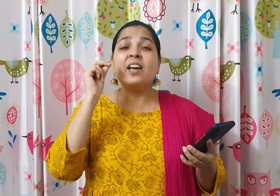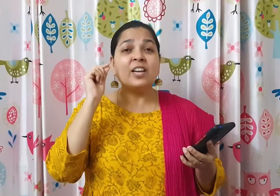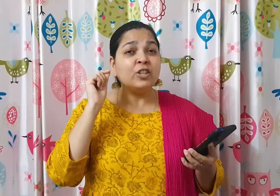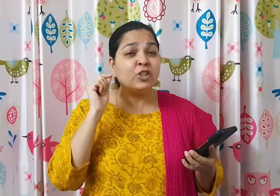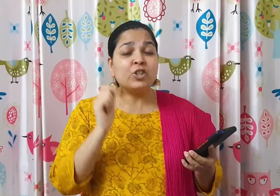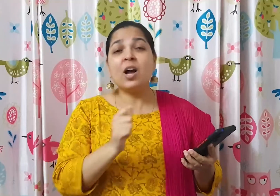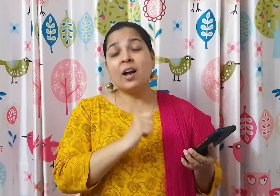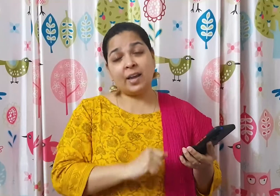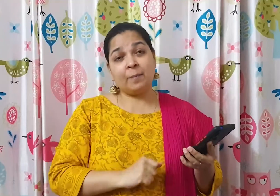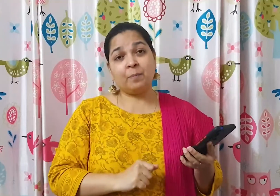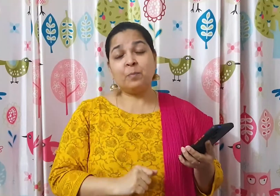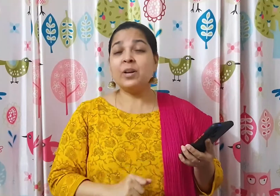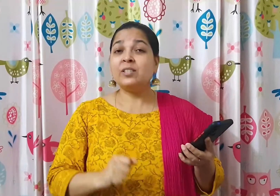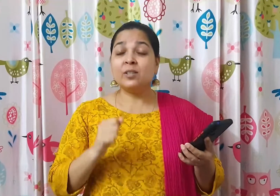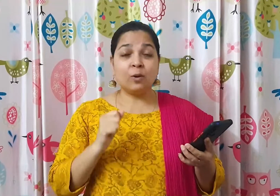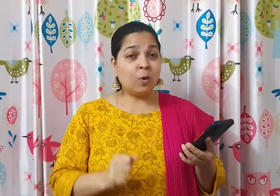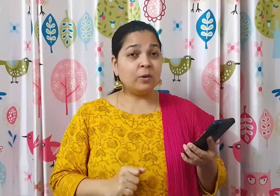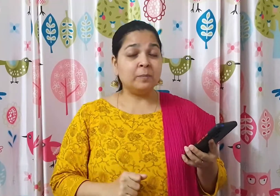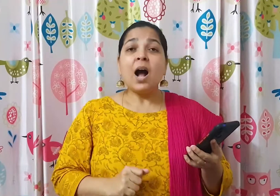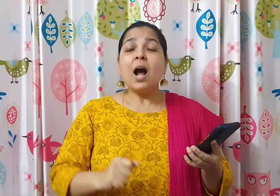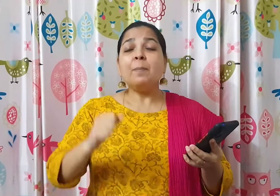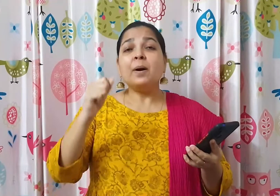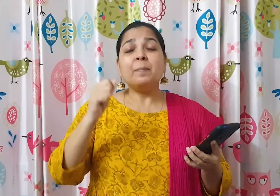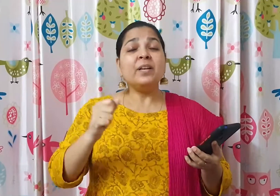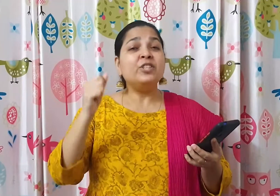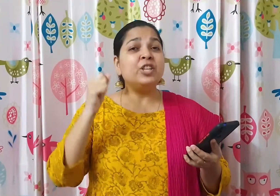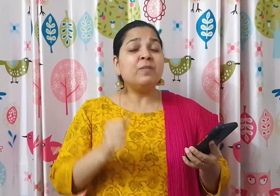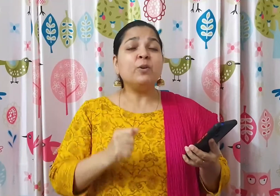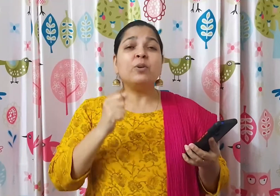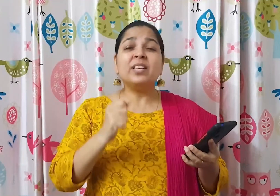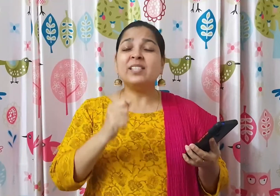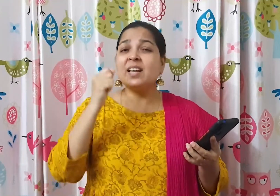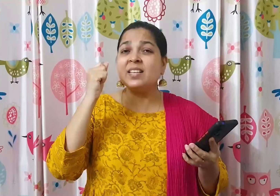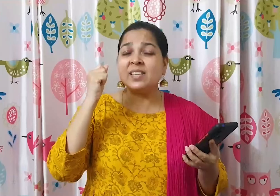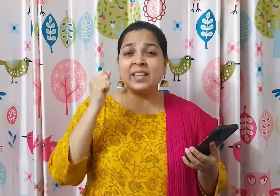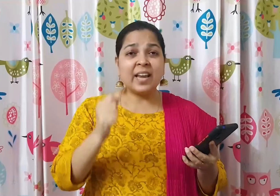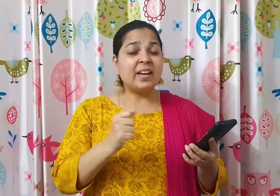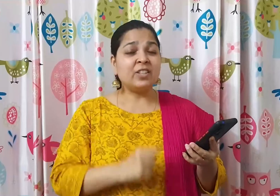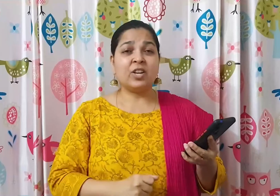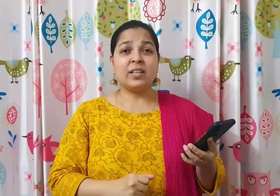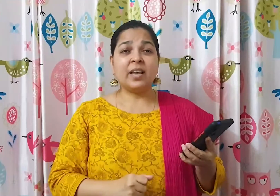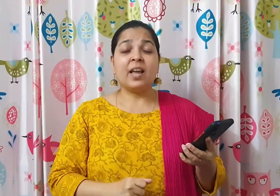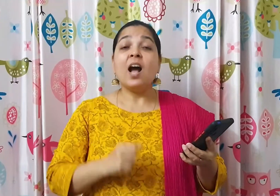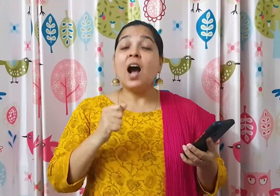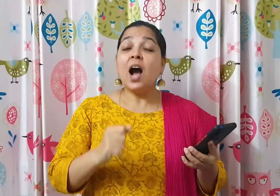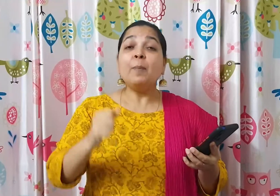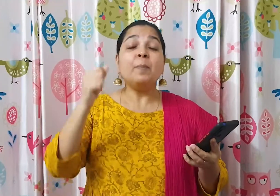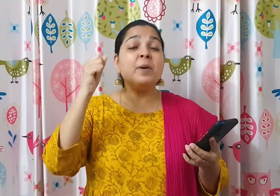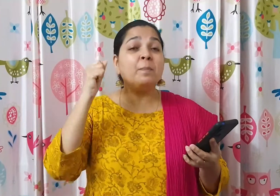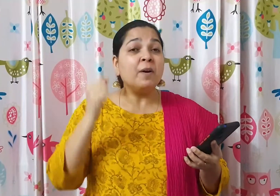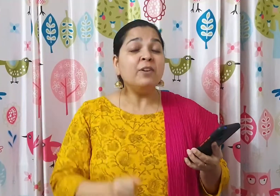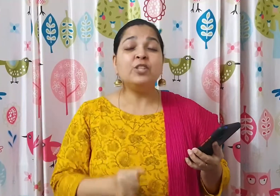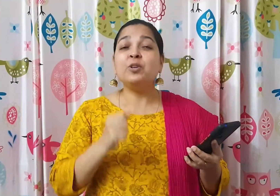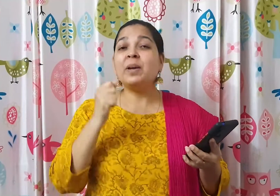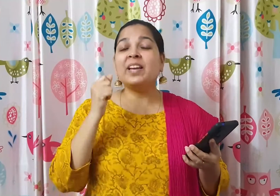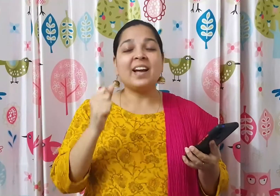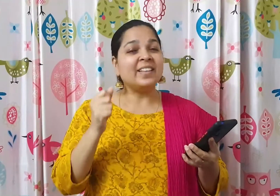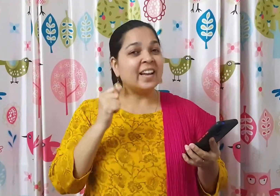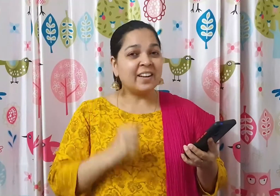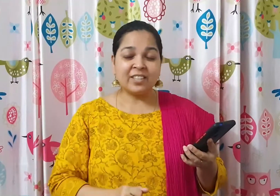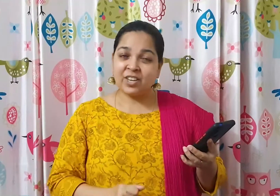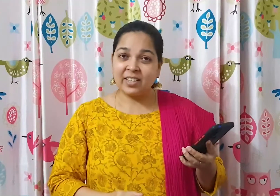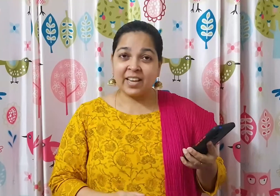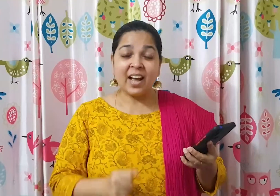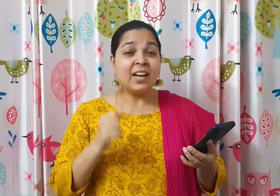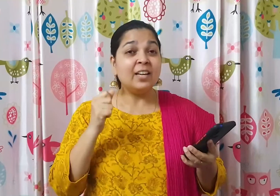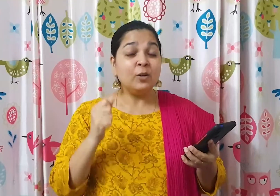যে পৃথিৱীত কি কৰিব লগা আছে বা কি ধৰণৰ পৰিৱৰ্তন কৰিব লগা আছে। আৰু তেতিয়া